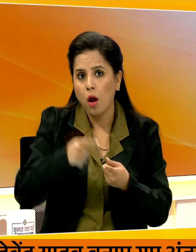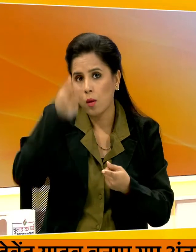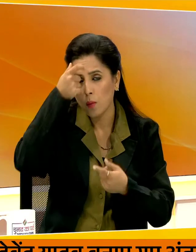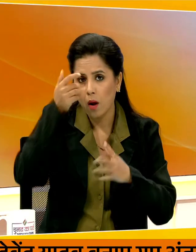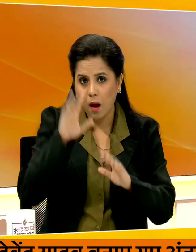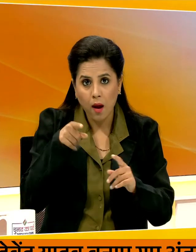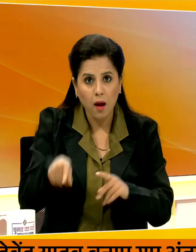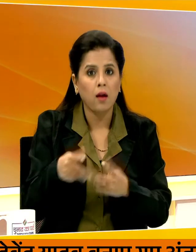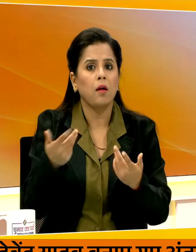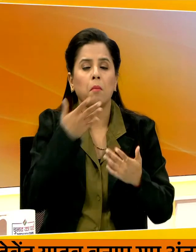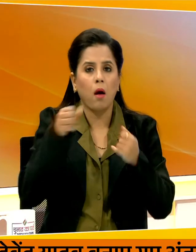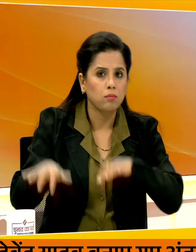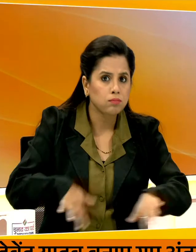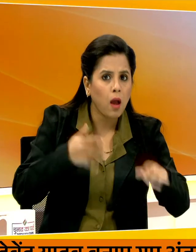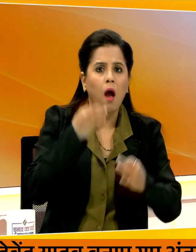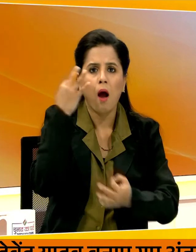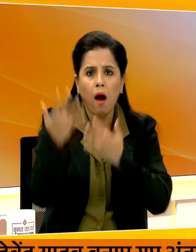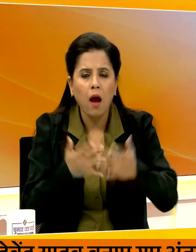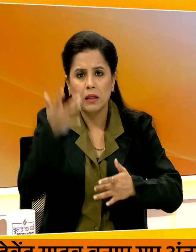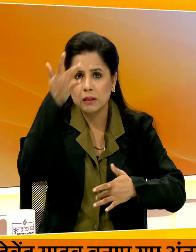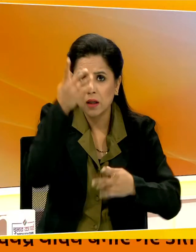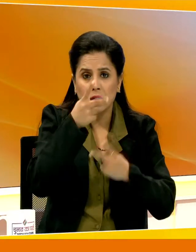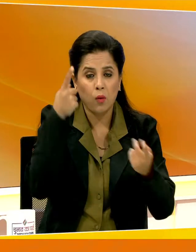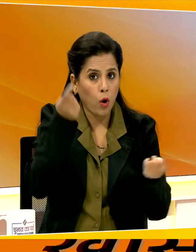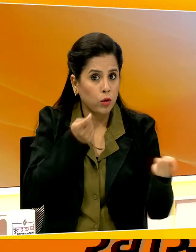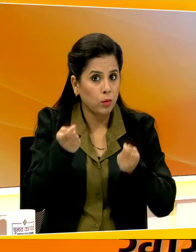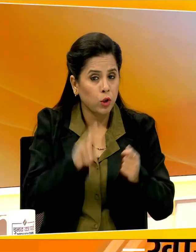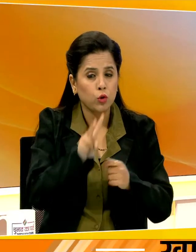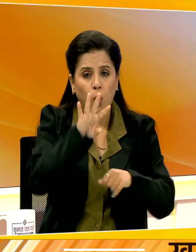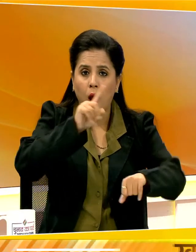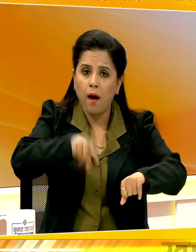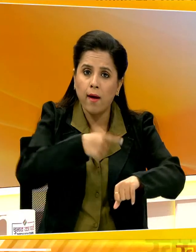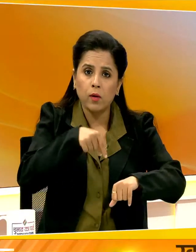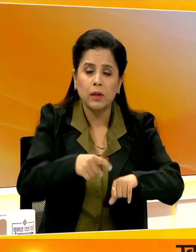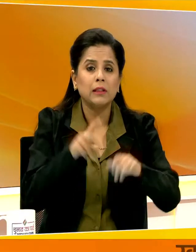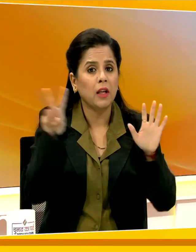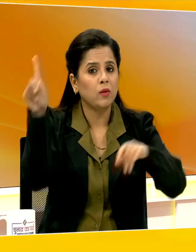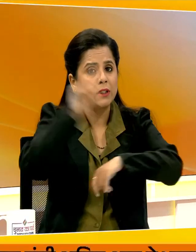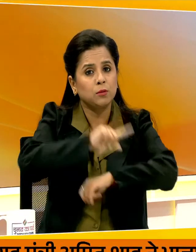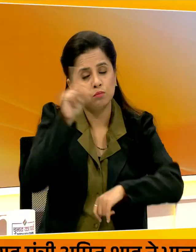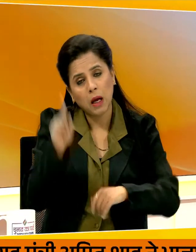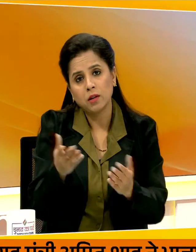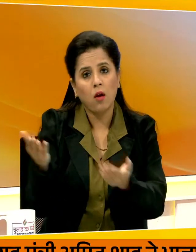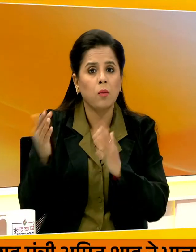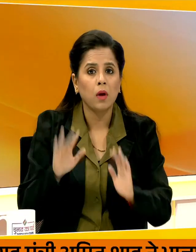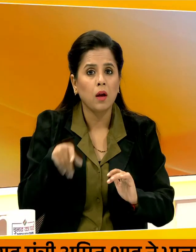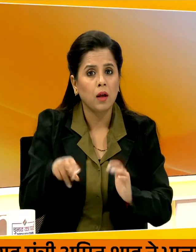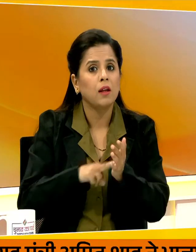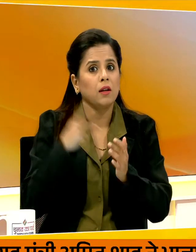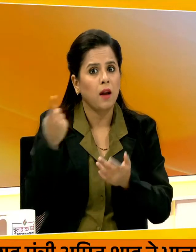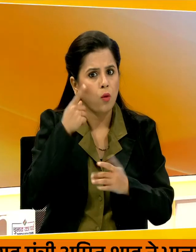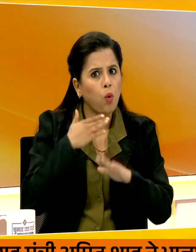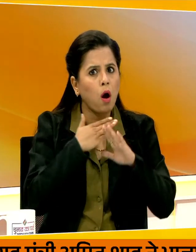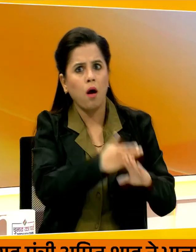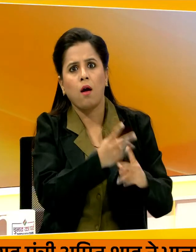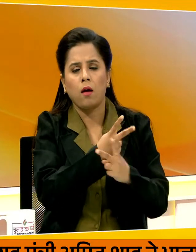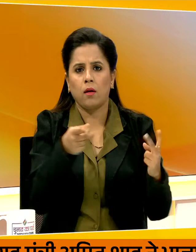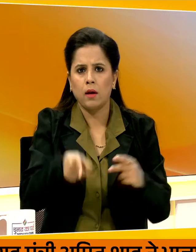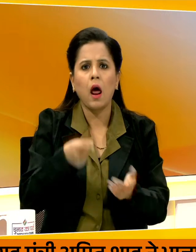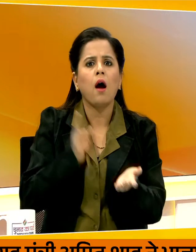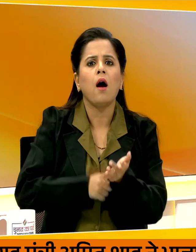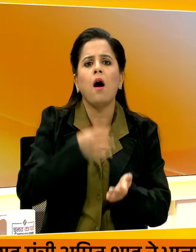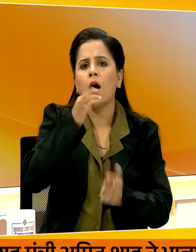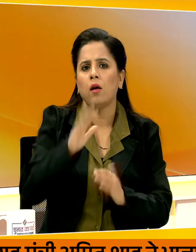प्राकृतिक आपदा जैसे बाढ़, आग, बीमारी आदि से निपटने के लिए 24 घंटे 7 दिन उपलब्ध रहना पड़ता है। राष्ट्रीय हित और सार्वजनिक हित यह मांग करते